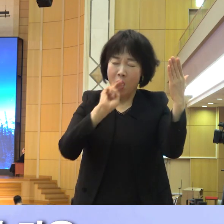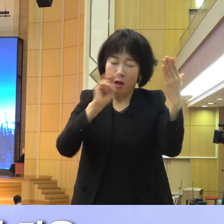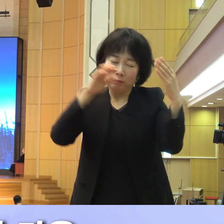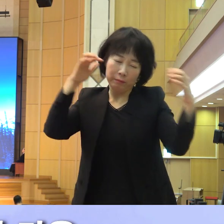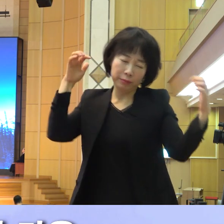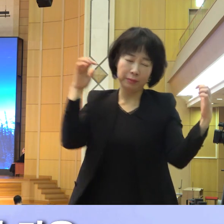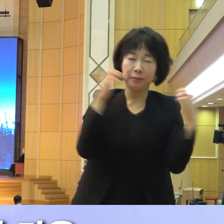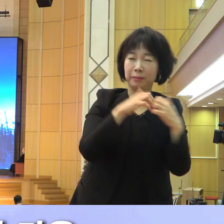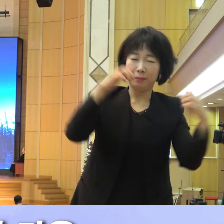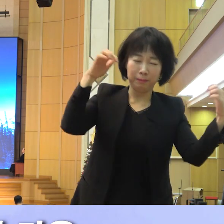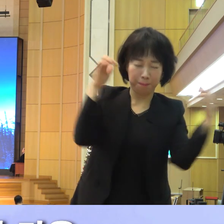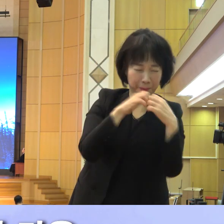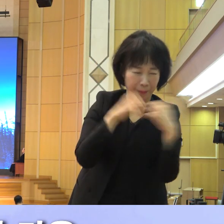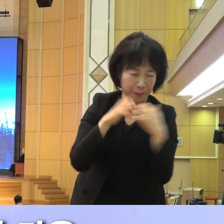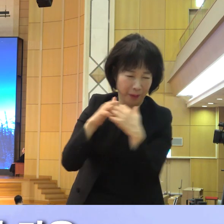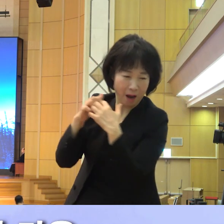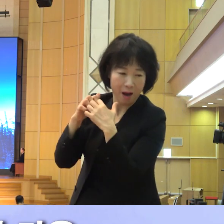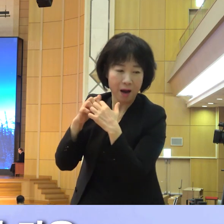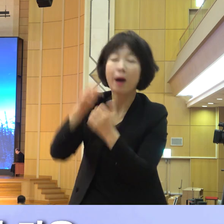전쟁은